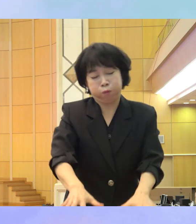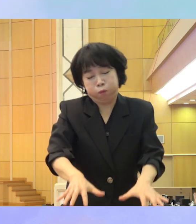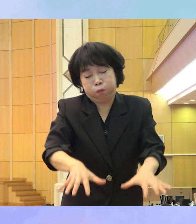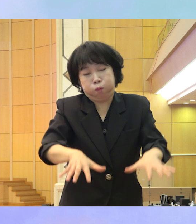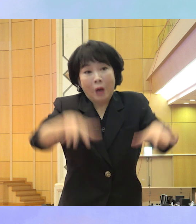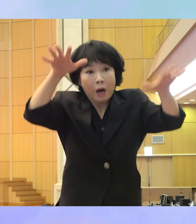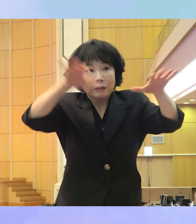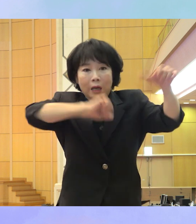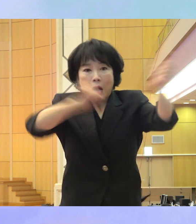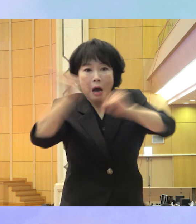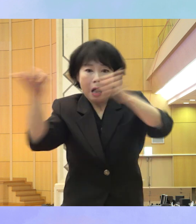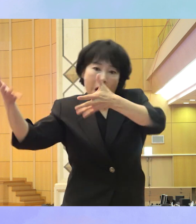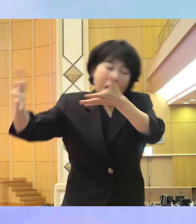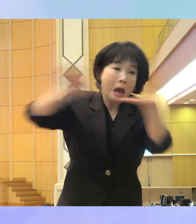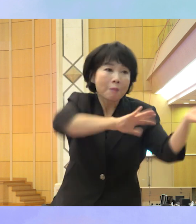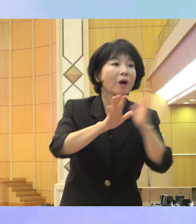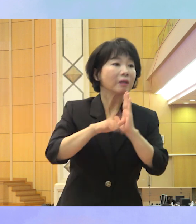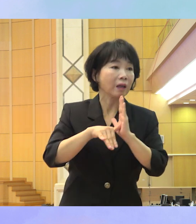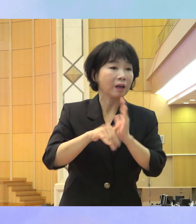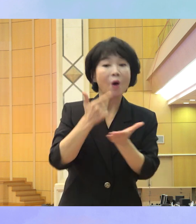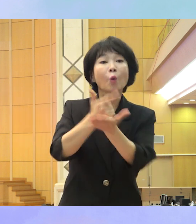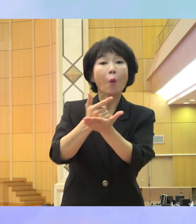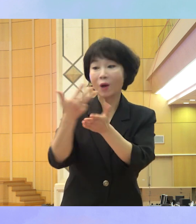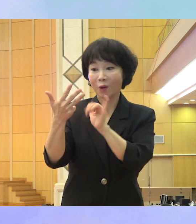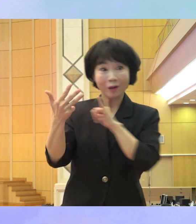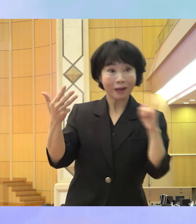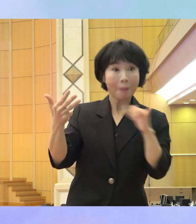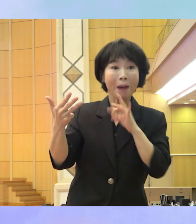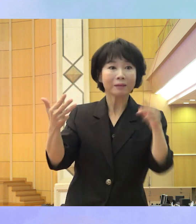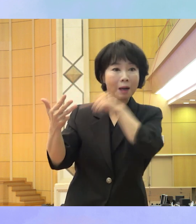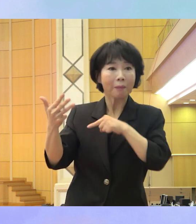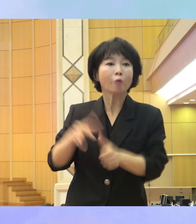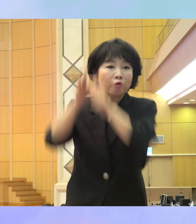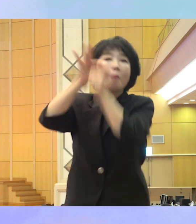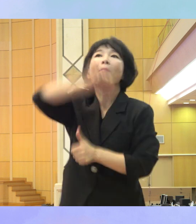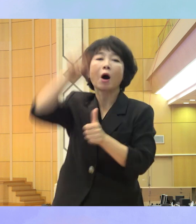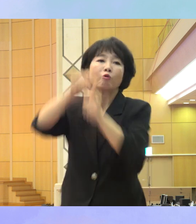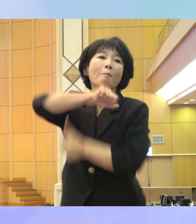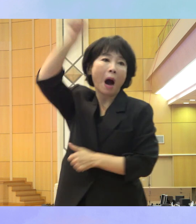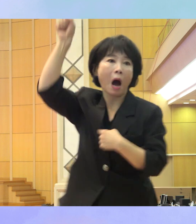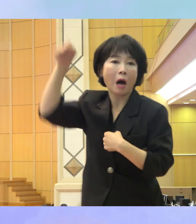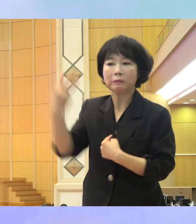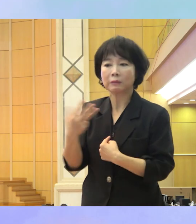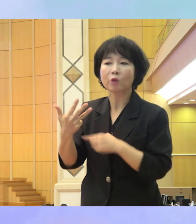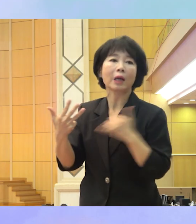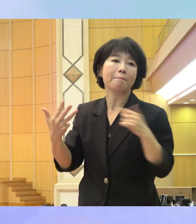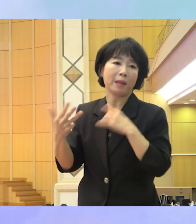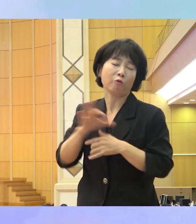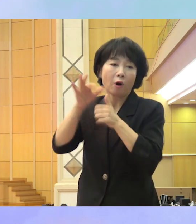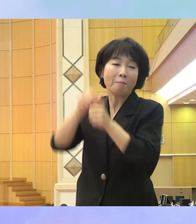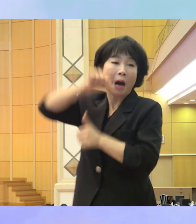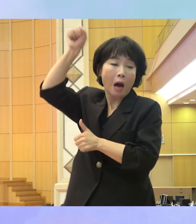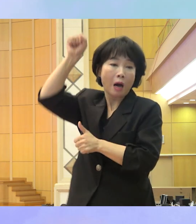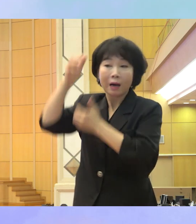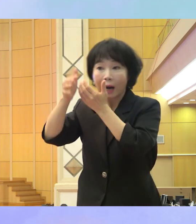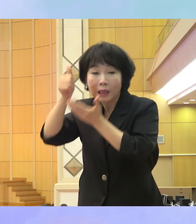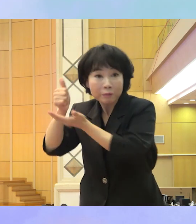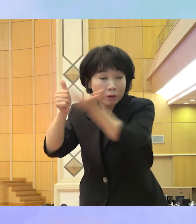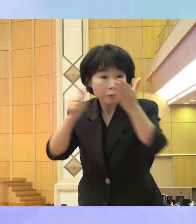멸망할 때에 노아의 8식구는 구원받았습니다. 그들을 구원하기 위해서